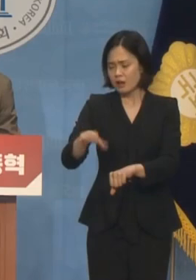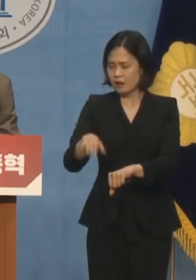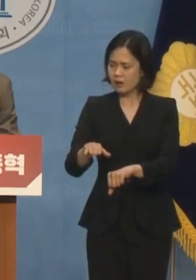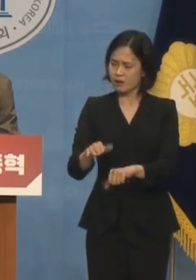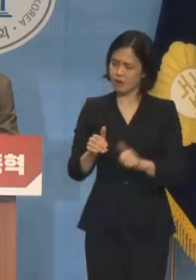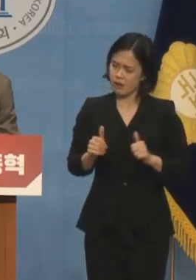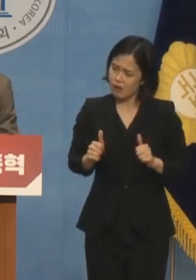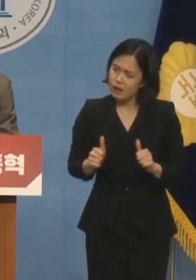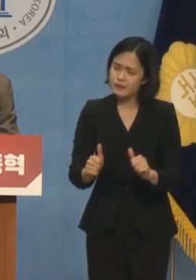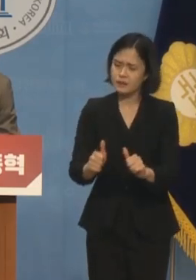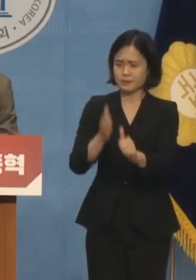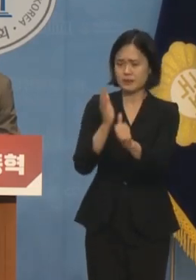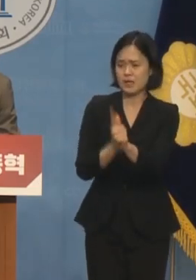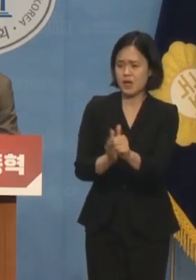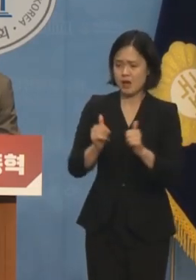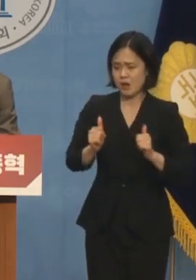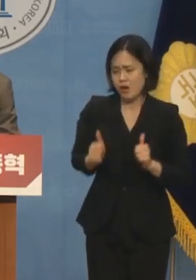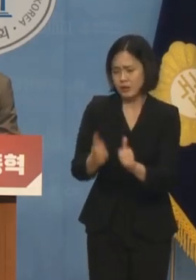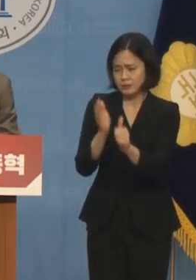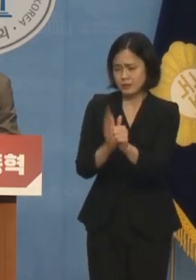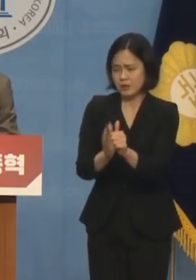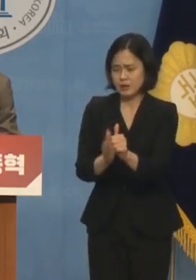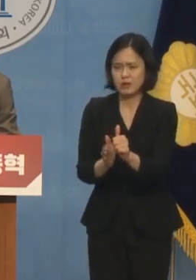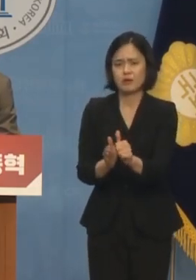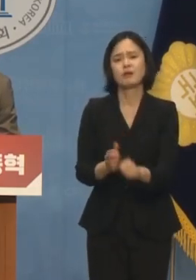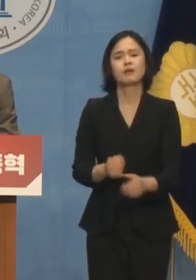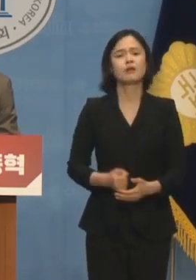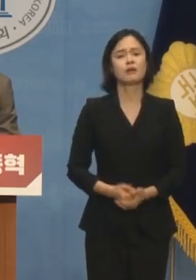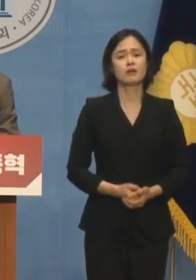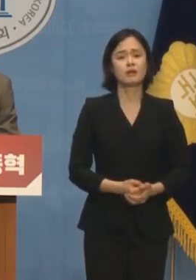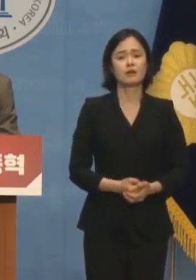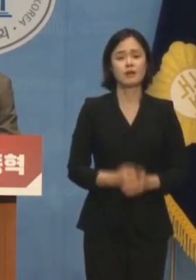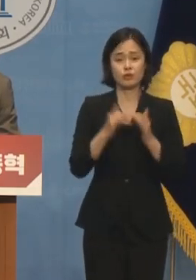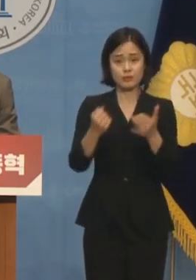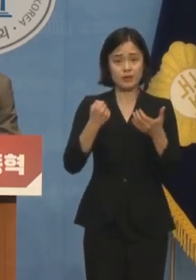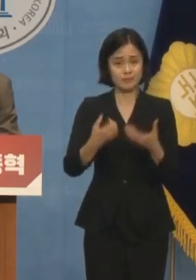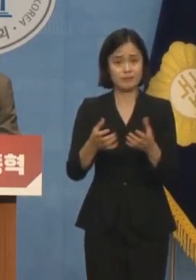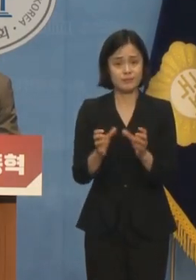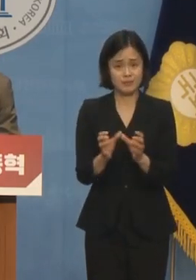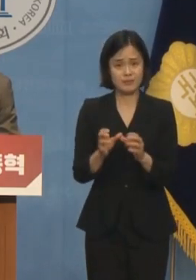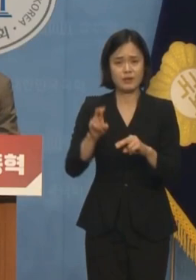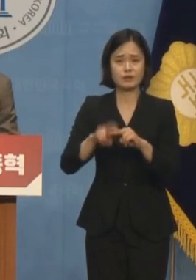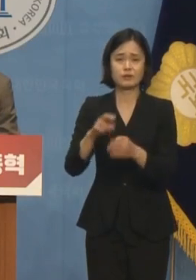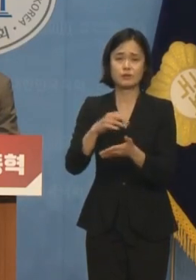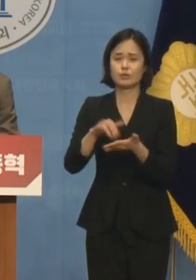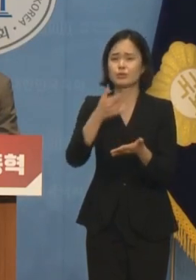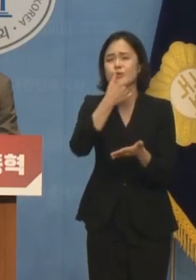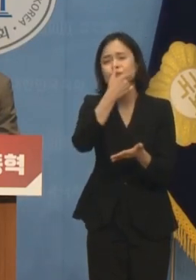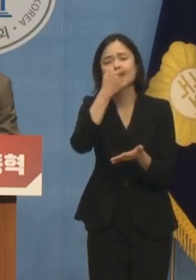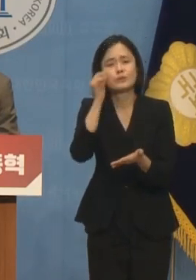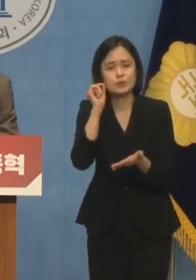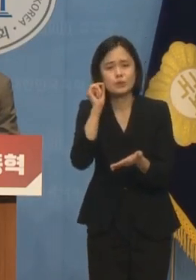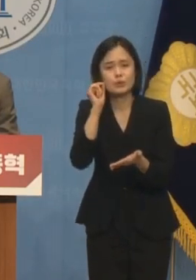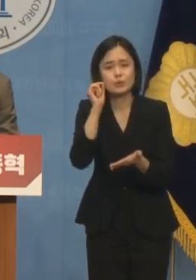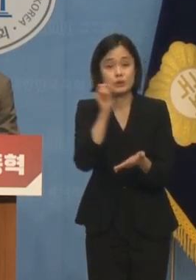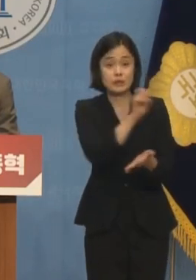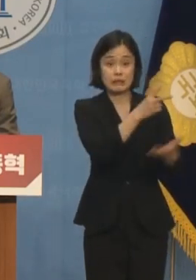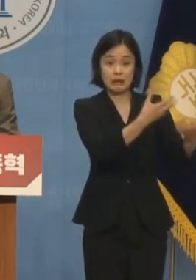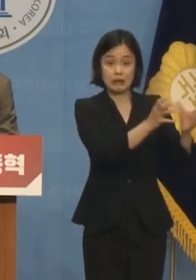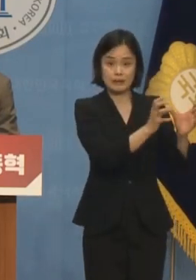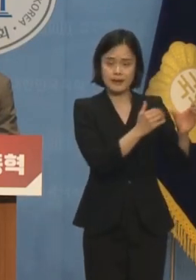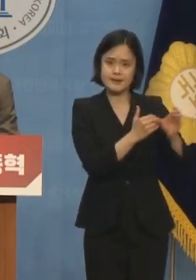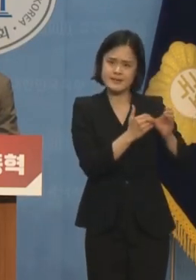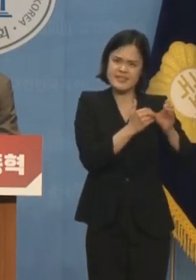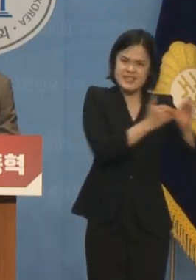더 변하라고 하십니다. 의석수가 부족한 국민의힘이 절대 다수의 야당과 맞설 수 있는